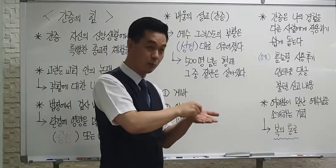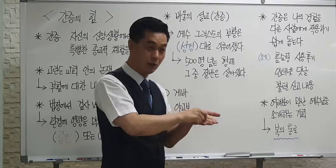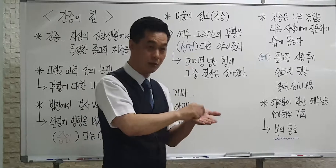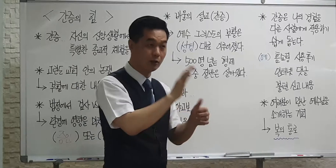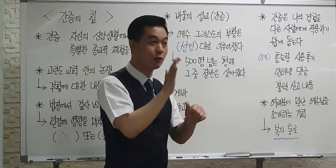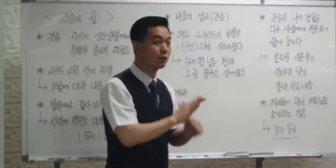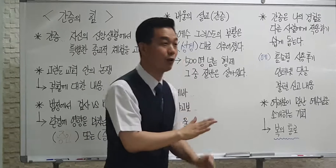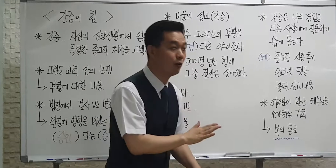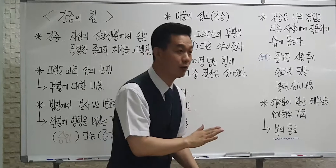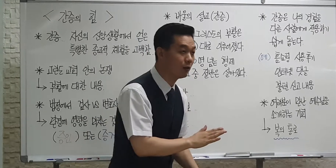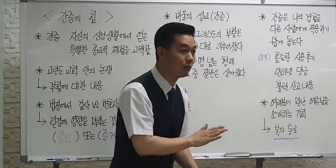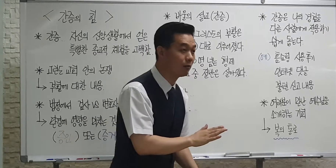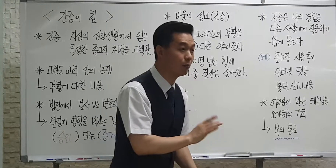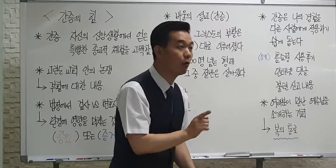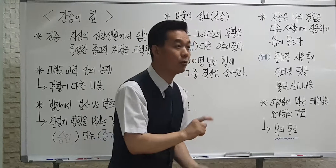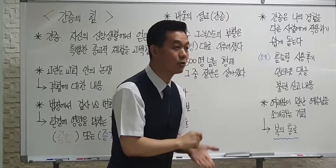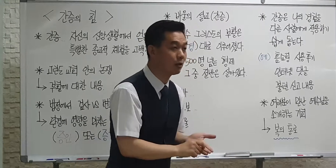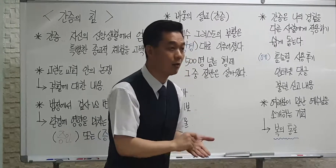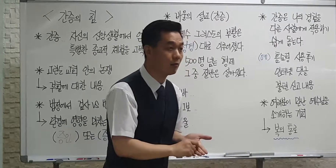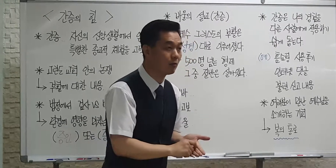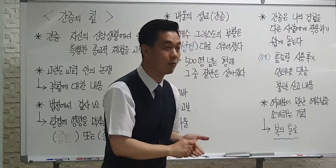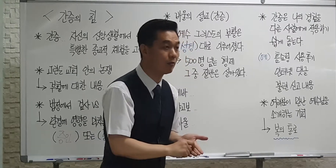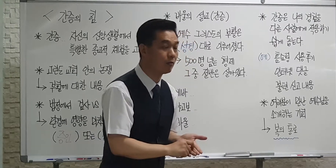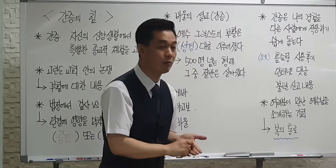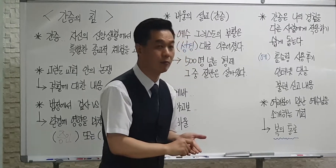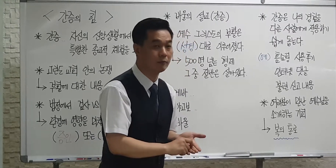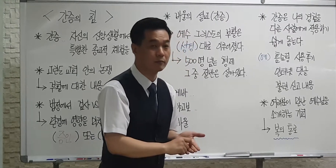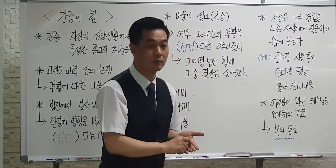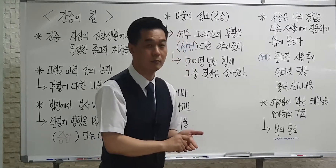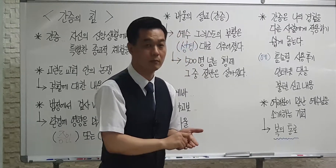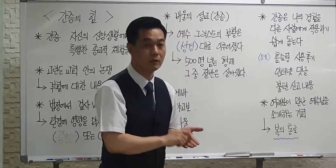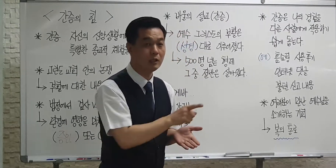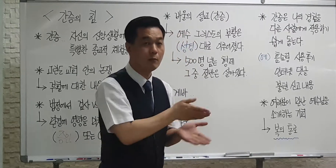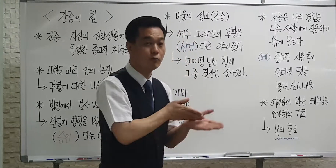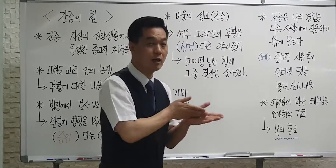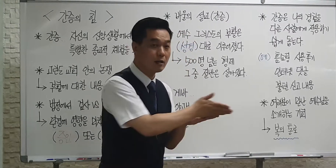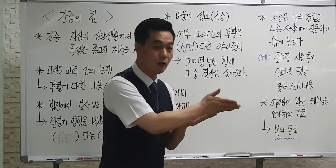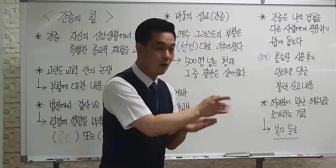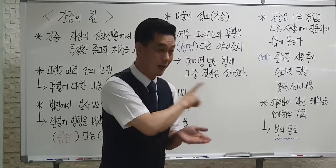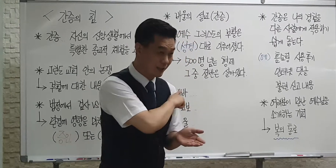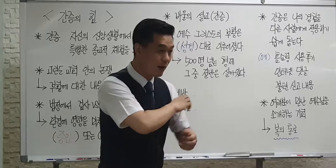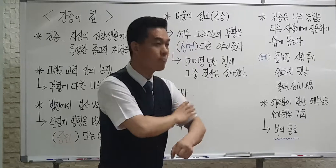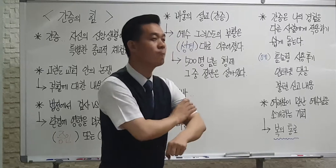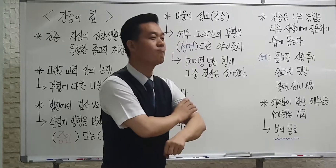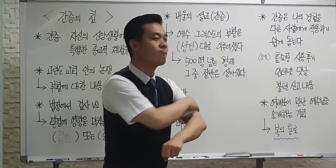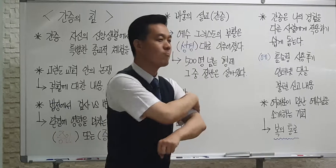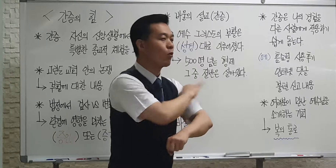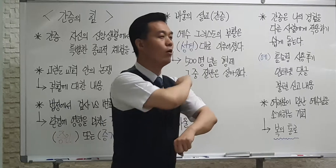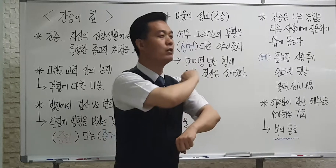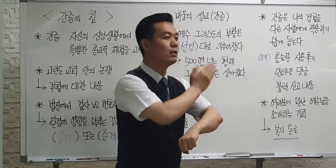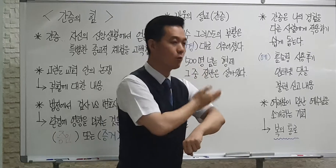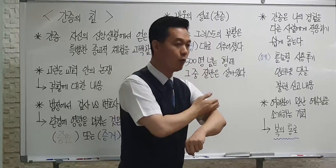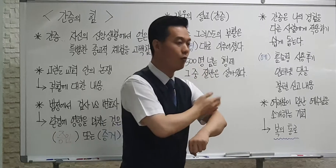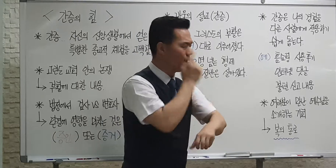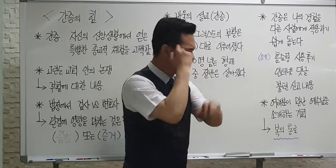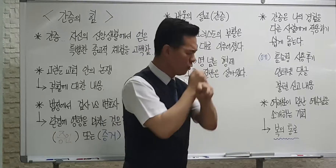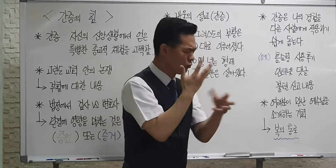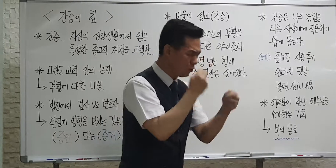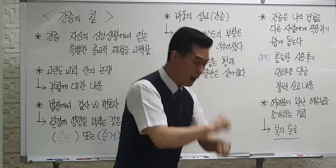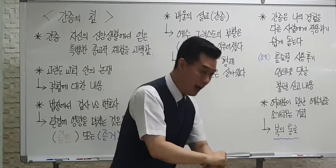쓰면 떨어져요. 뭐라고 써야 돼요? 이 분야에서 가장 권위 있고 연구를